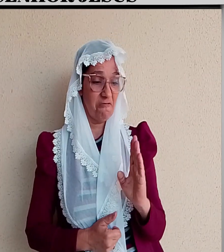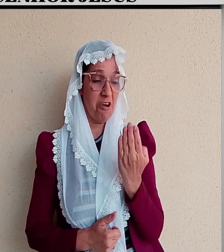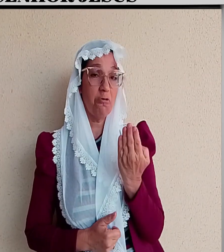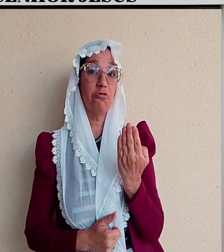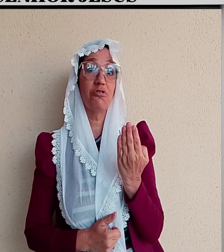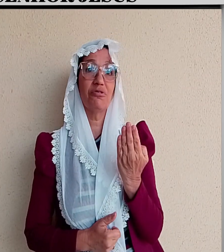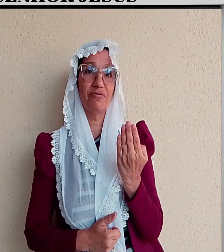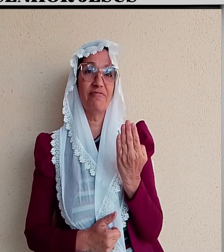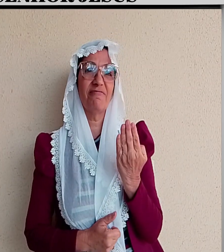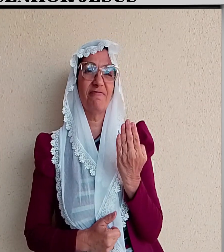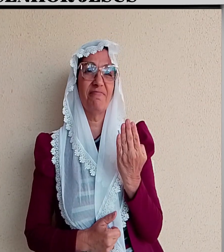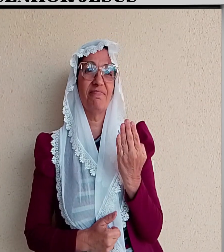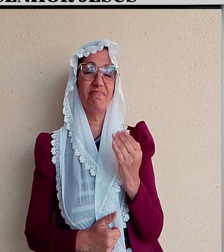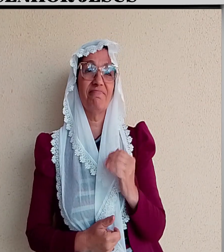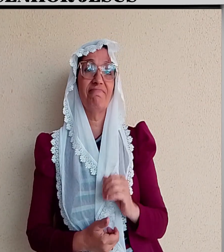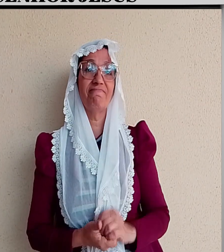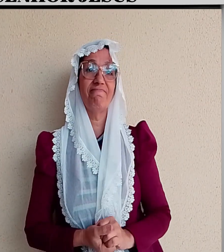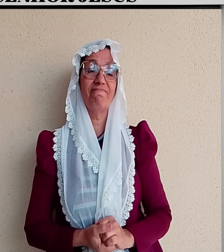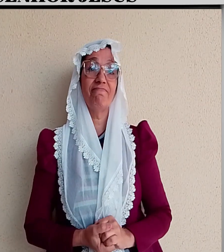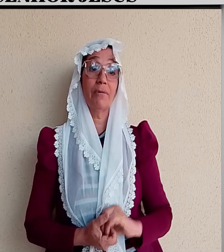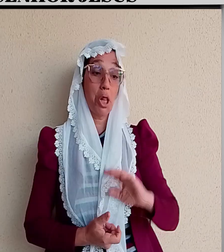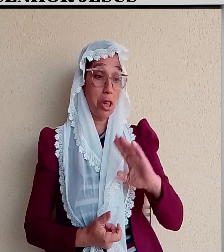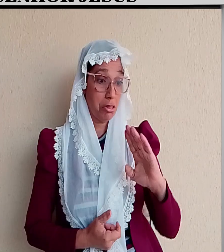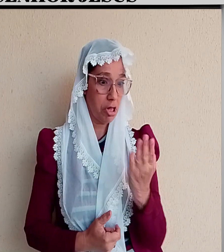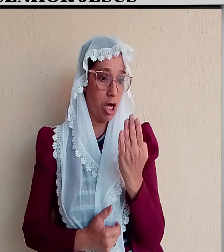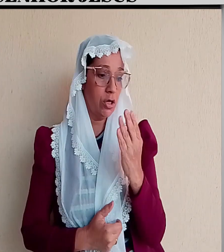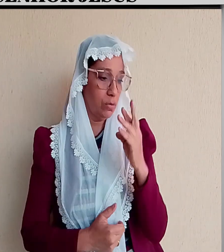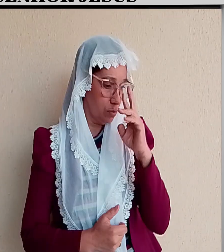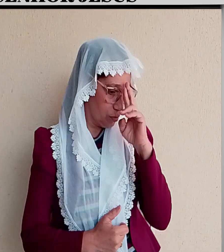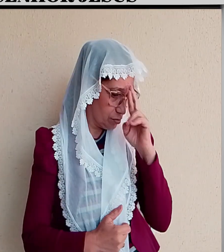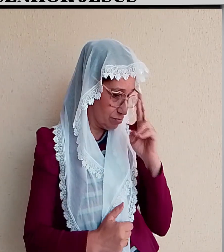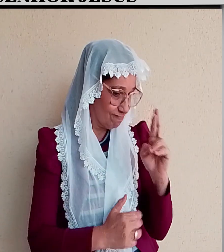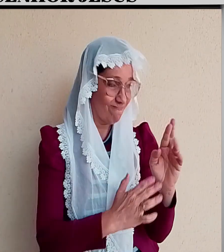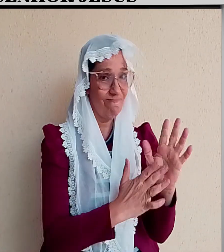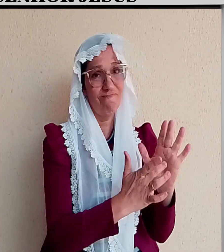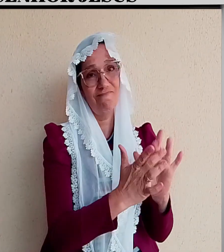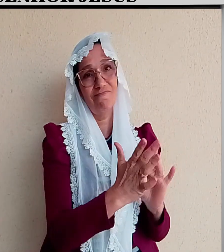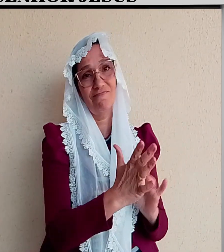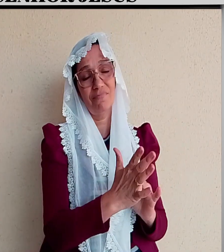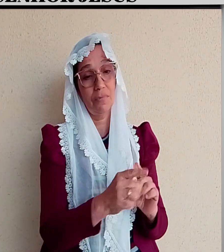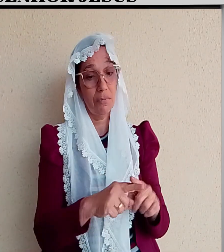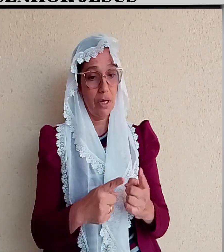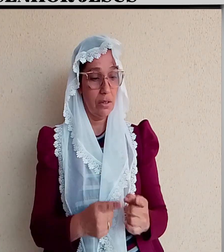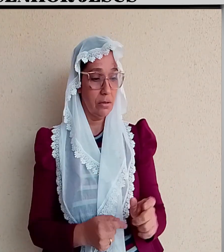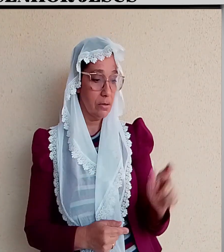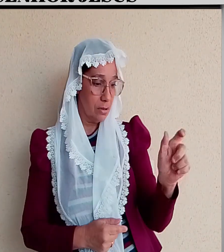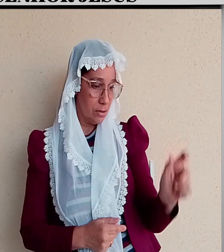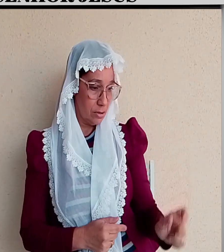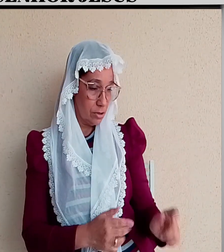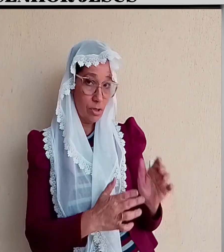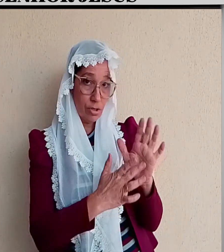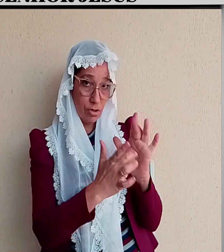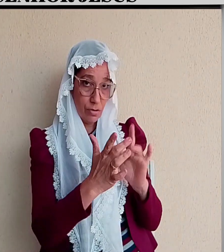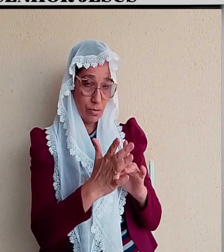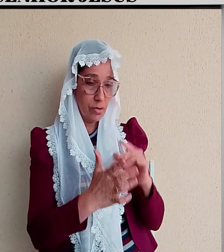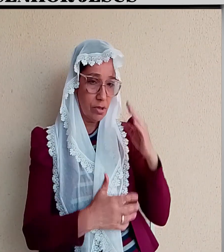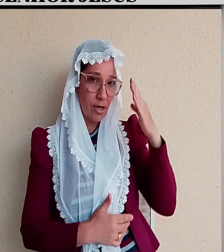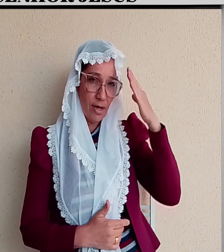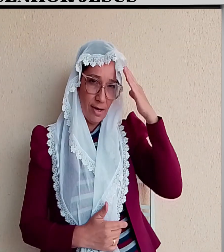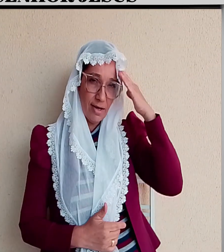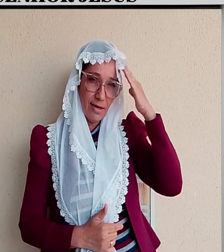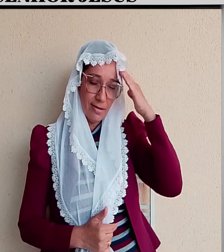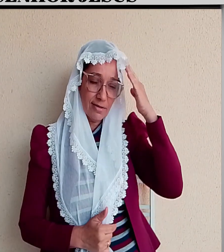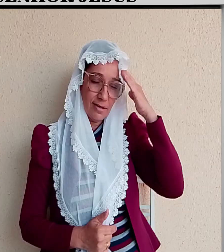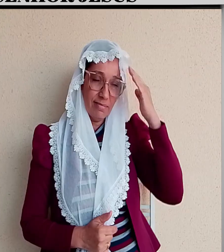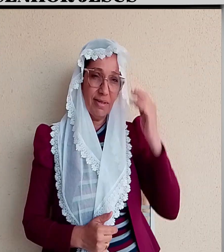aleluia. E ele mesmo diz: um de vós irá me trair. Ele sabia quem que era, ele conhecia. E olha o amor, o equilíbrio do